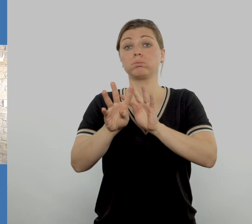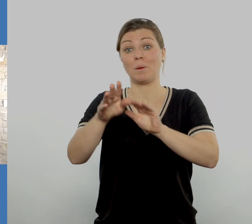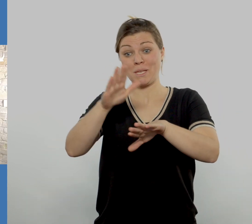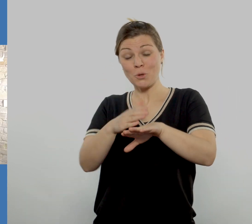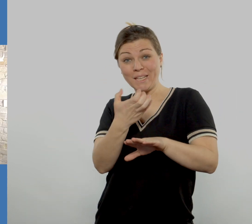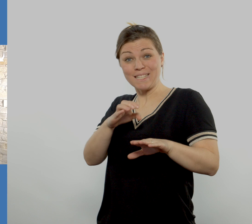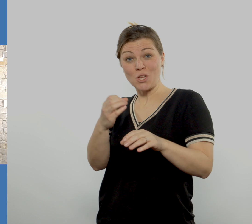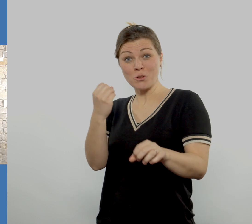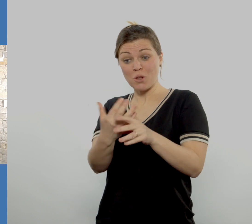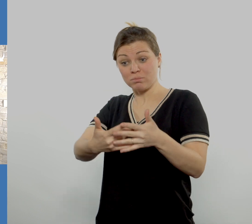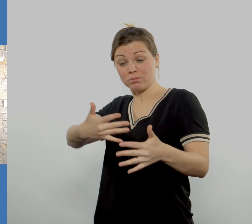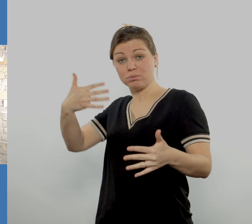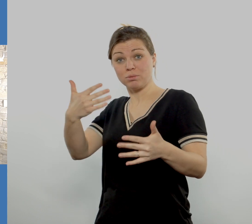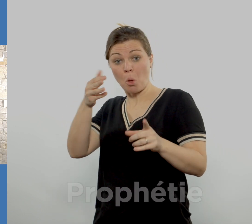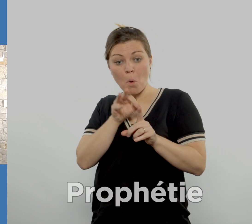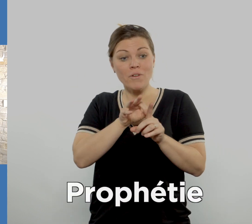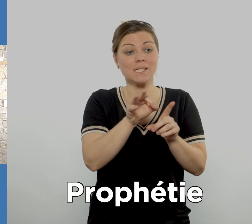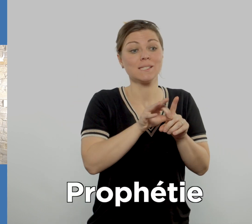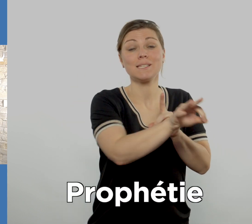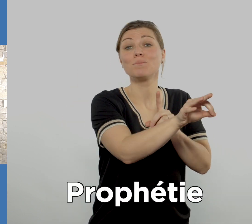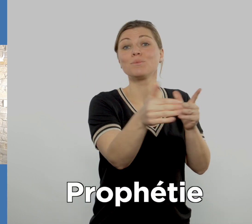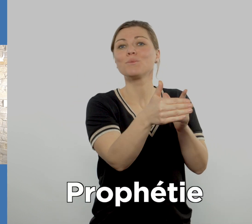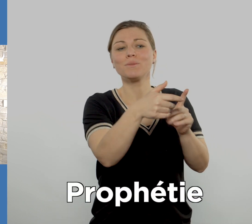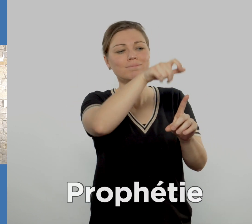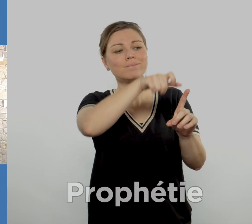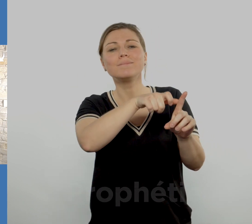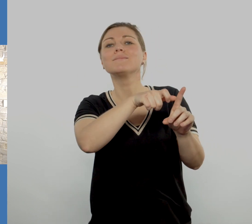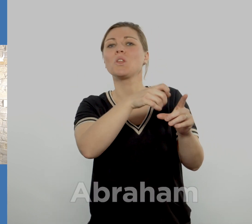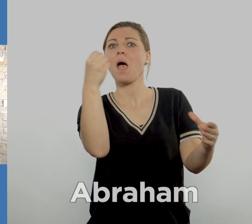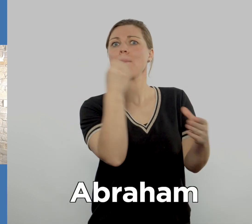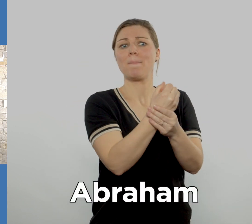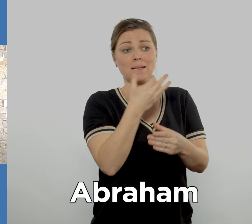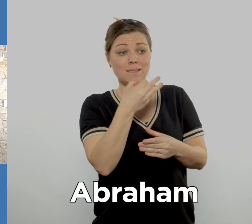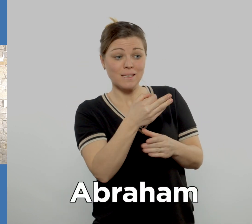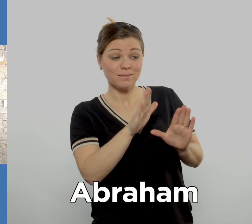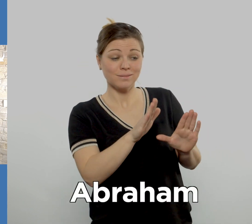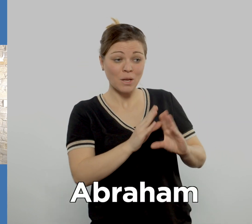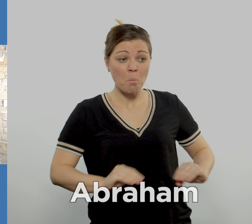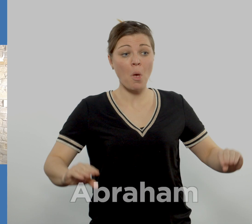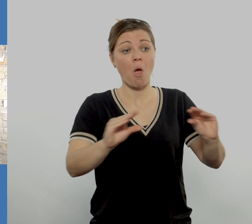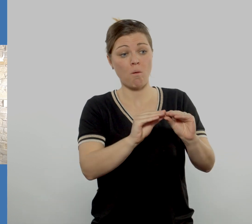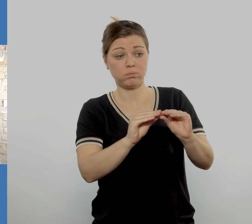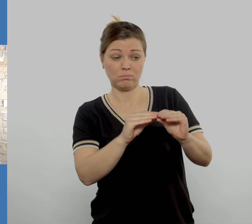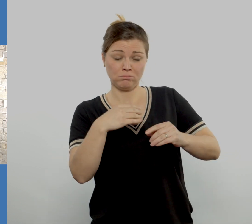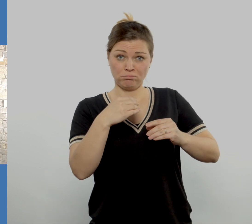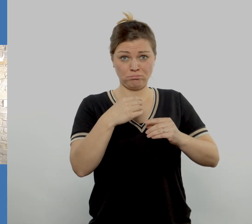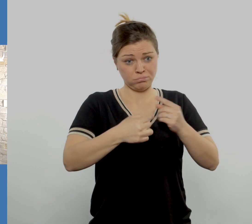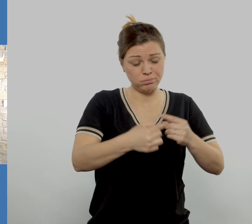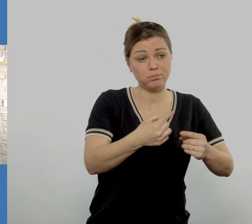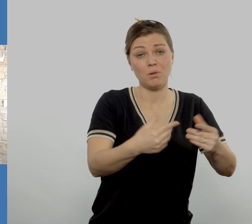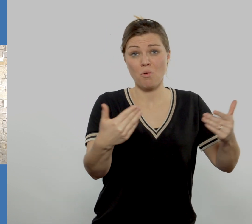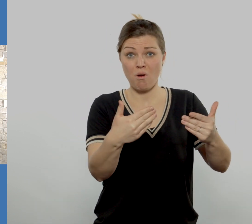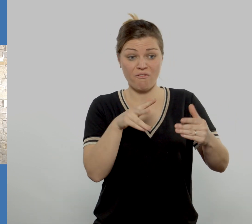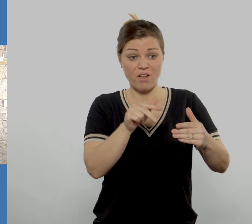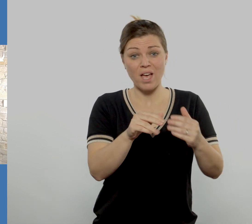tôt, il y avait une prophétie qui avait été donnée à Abraham en disant que son peuple, ses descendants allaient être esclaves dans un pays étranger,